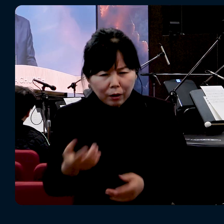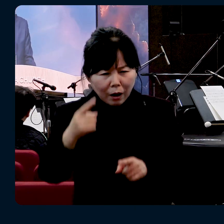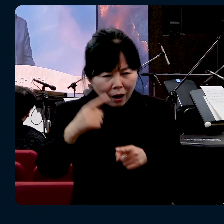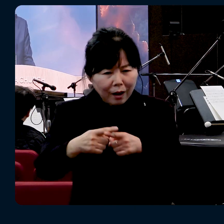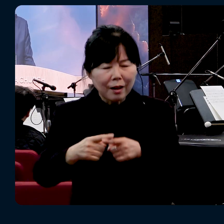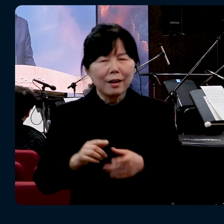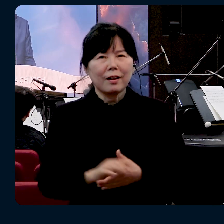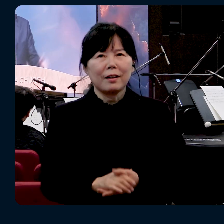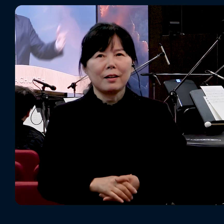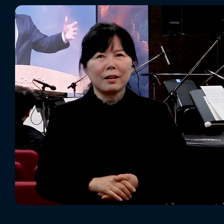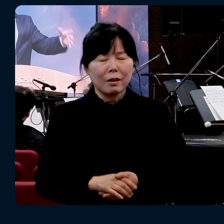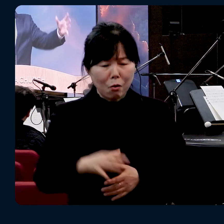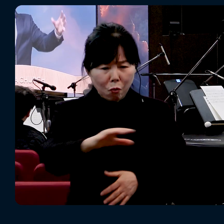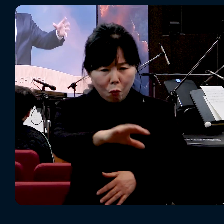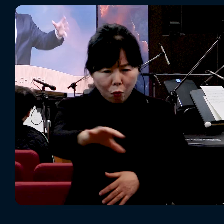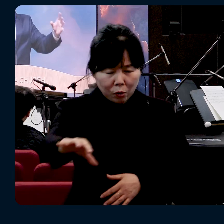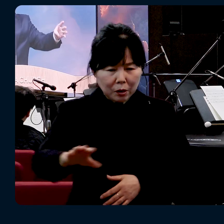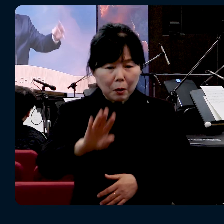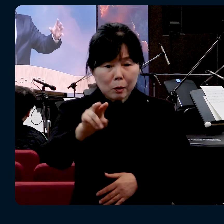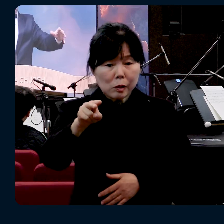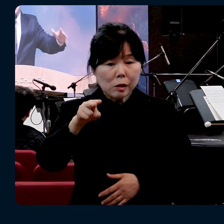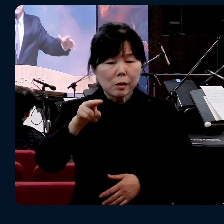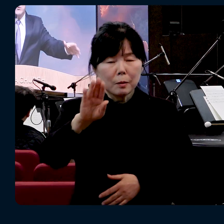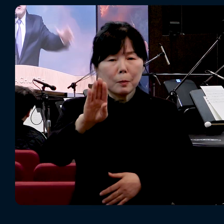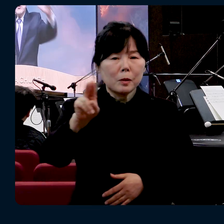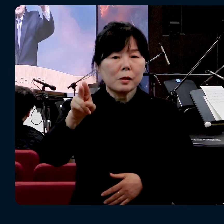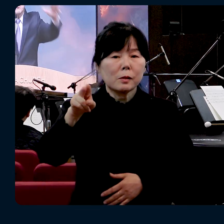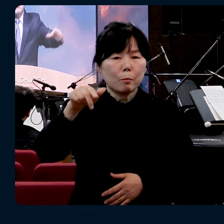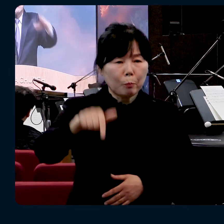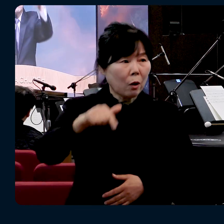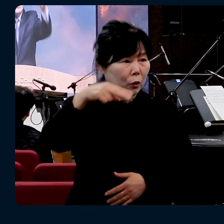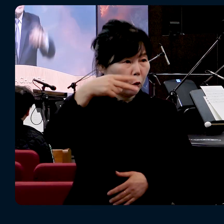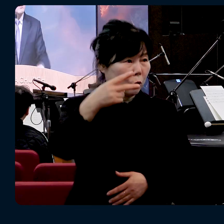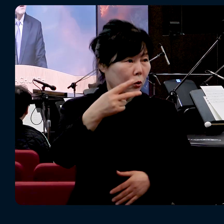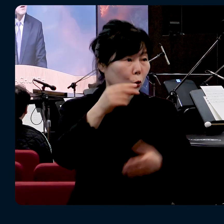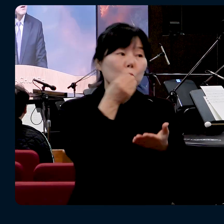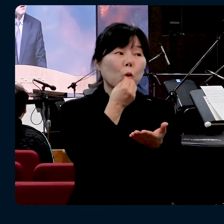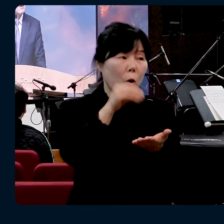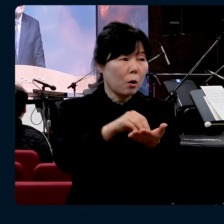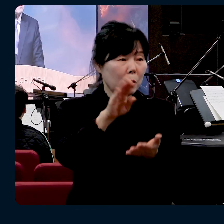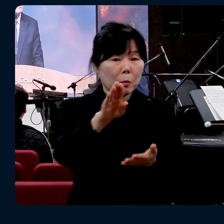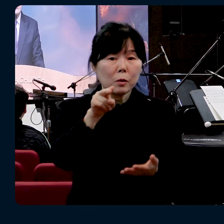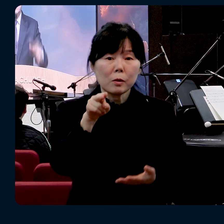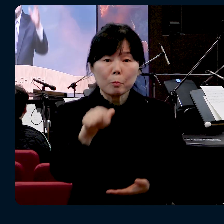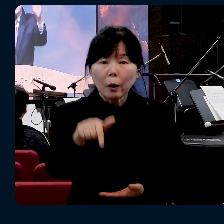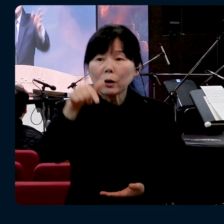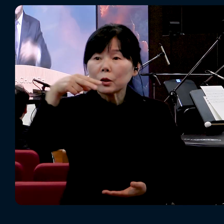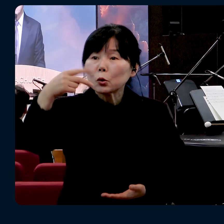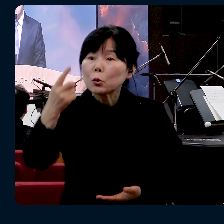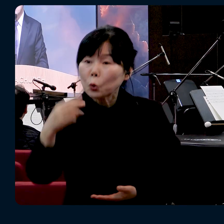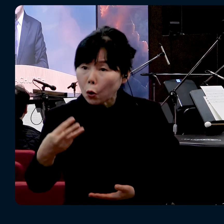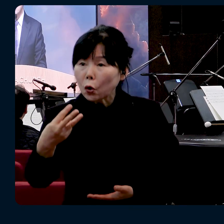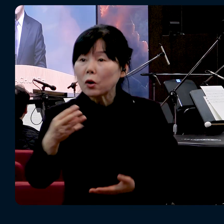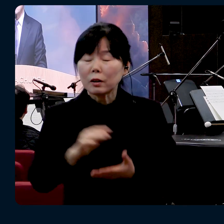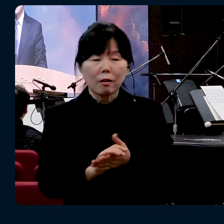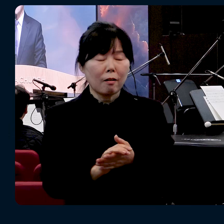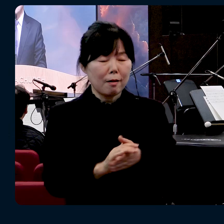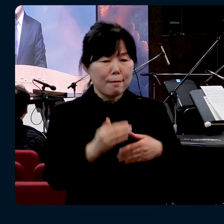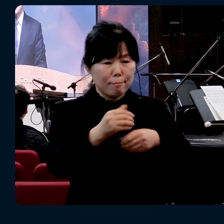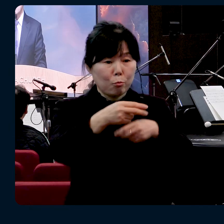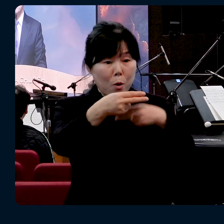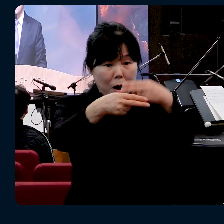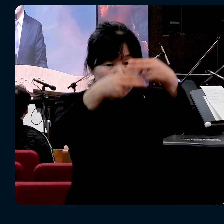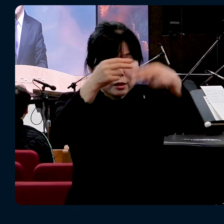여기저기에 이 벽돌, 빨간 벽돌 같은 걸 쭉 쌓아놓고 그 위에 그